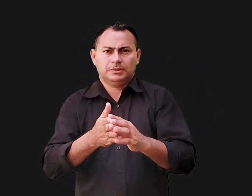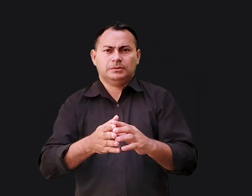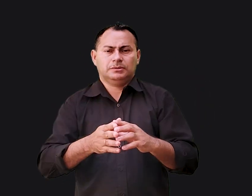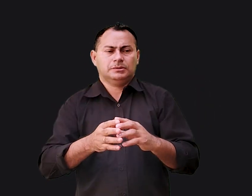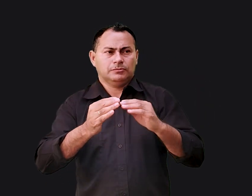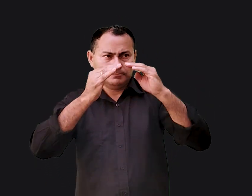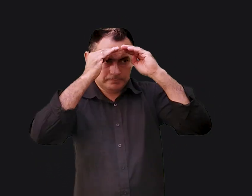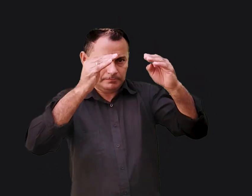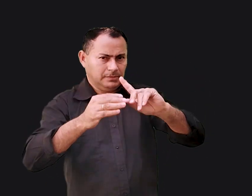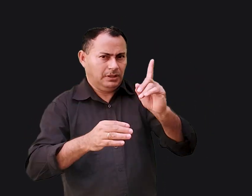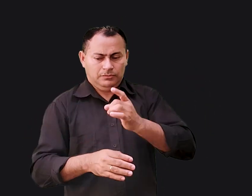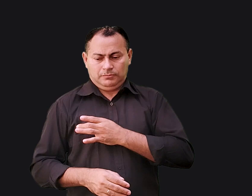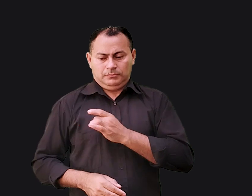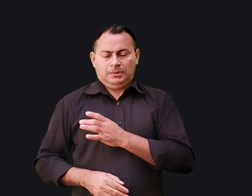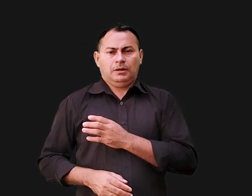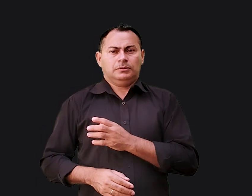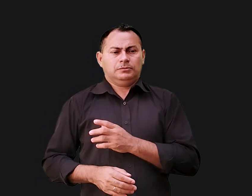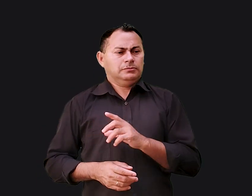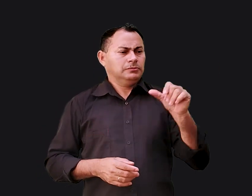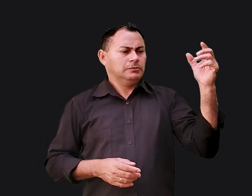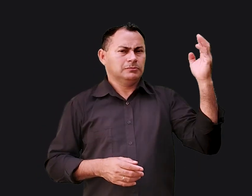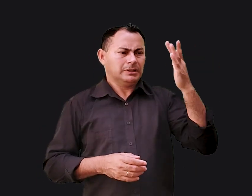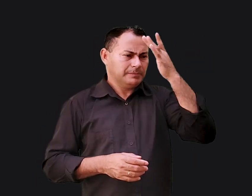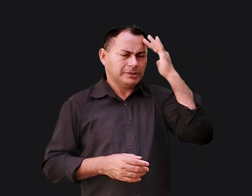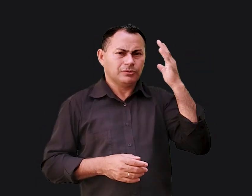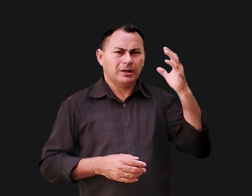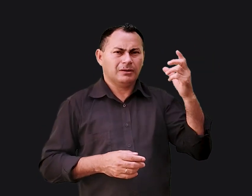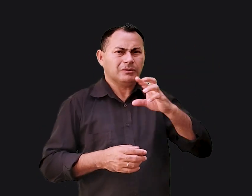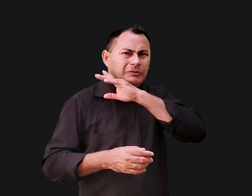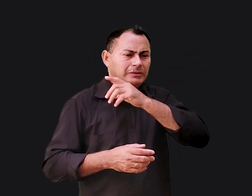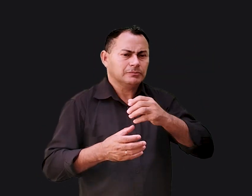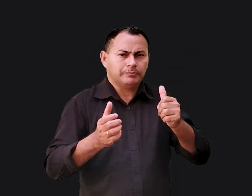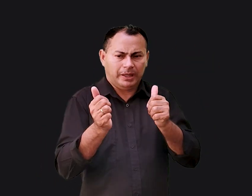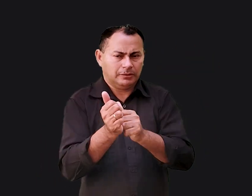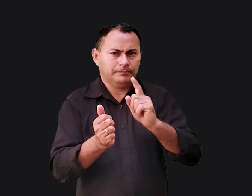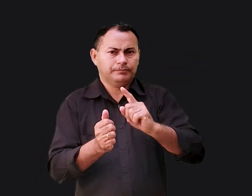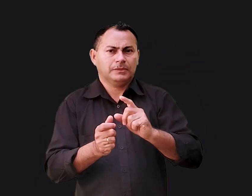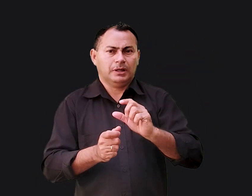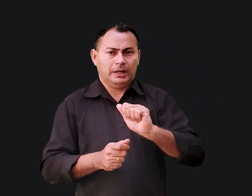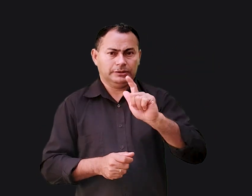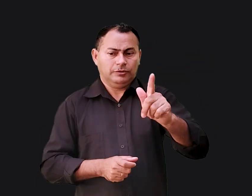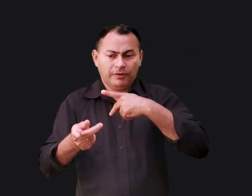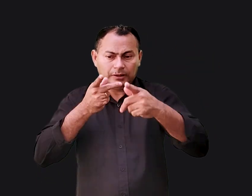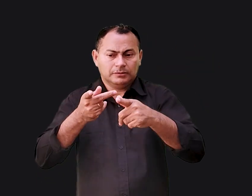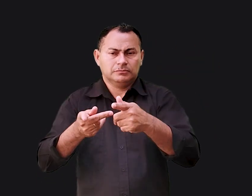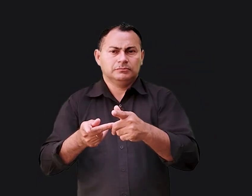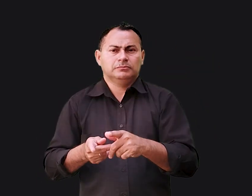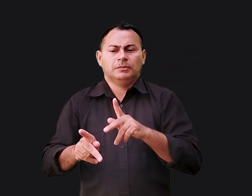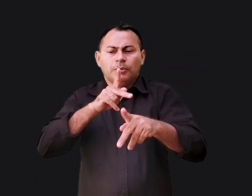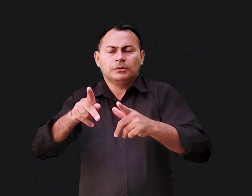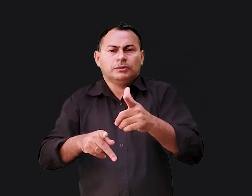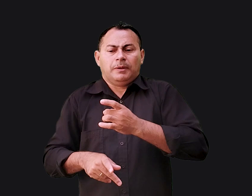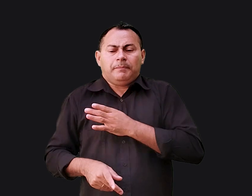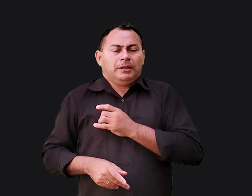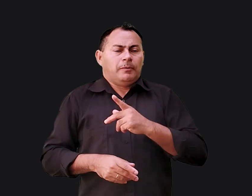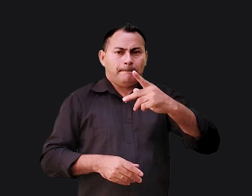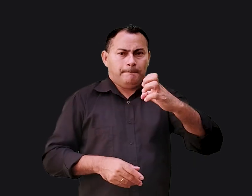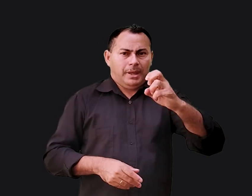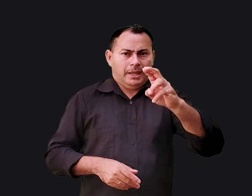seus temores. Não fique com medo da hostilidade ao seu redor. Ele estava dizendo ao povo, não tenham medo dos persas que conquistaram